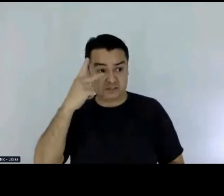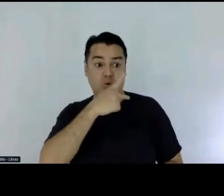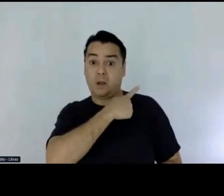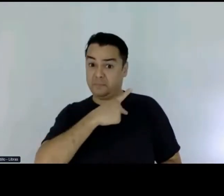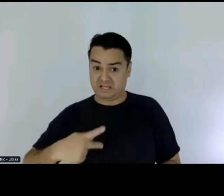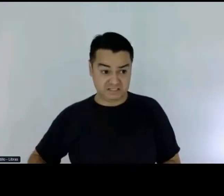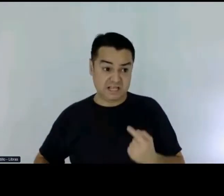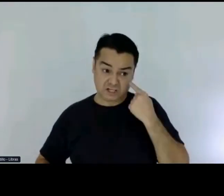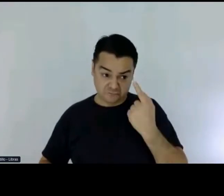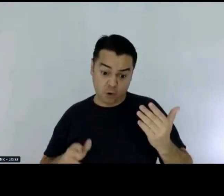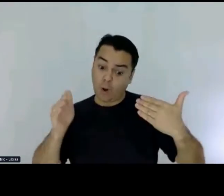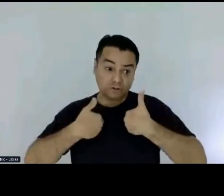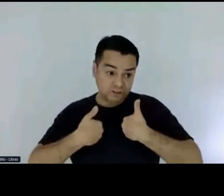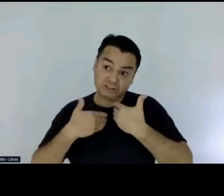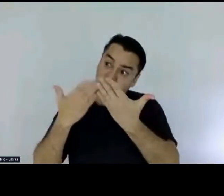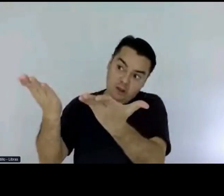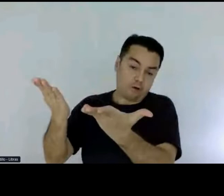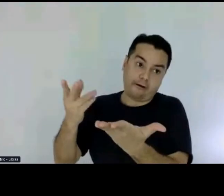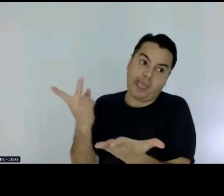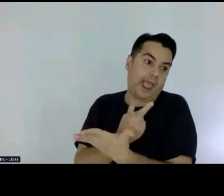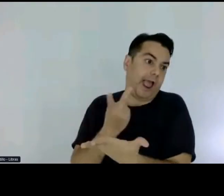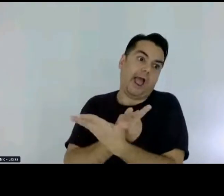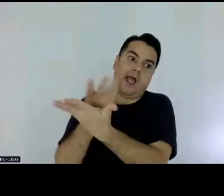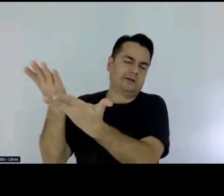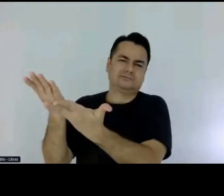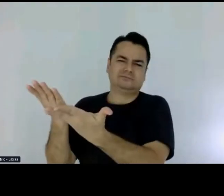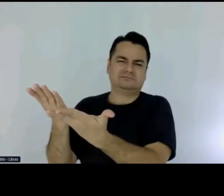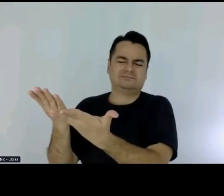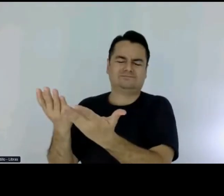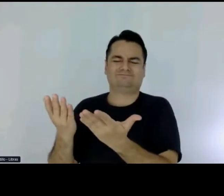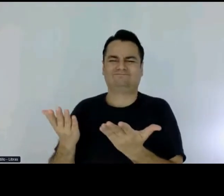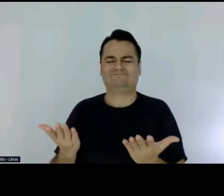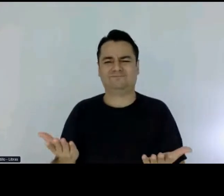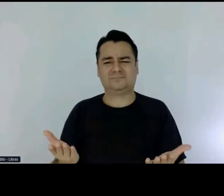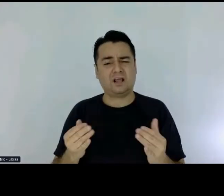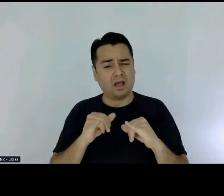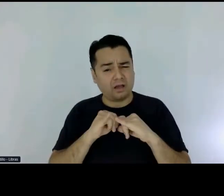palavras, e isso eu só vou parar por aqui nesse trecho,